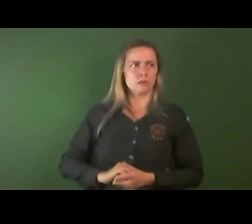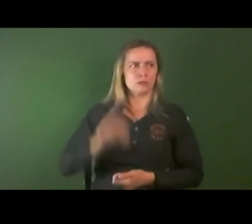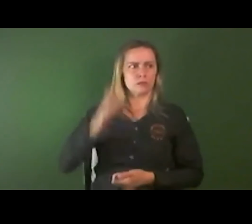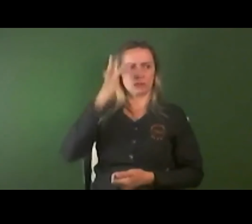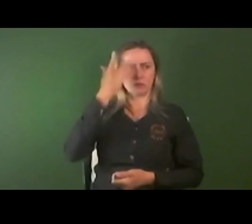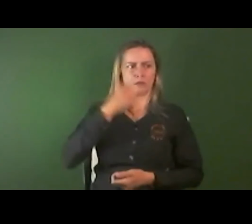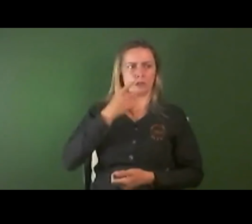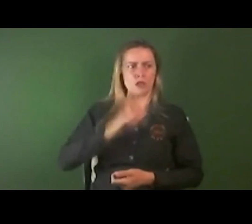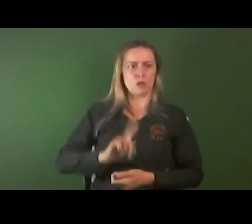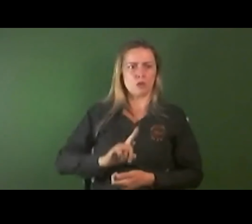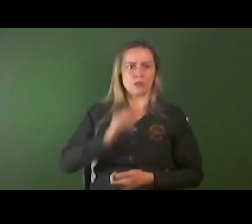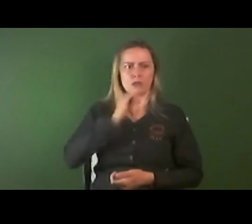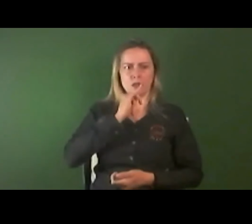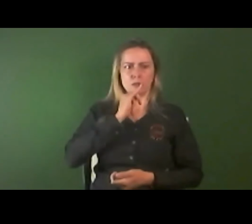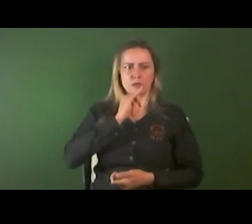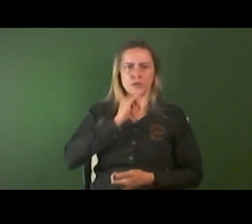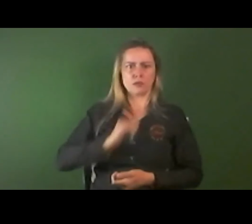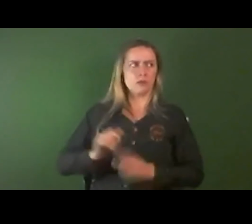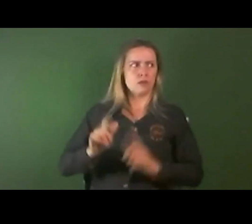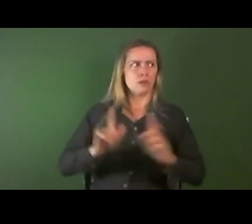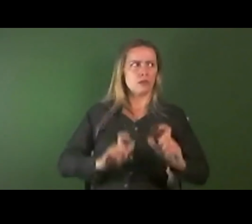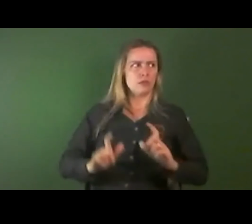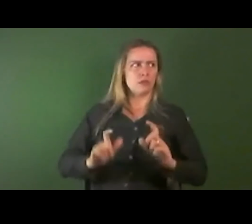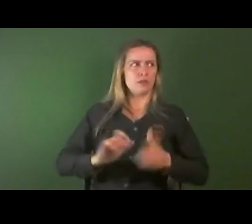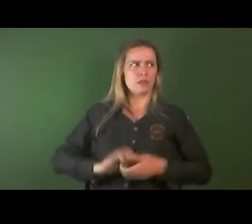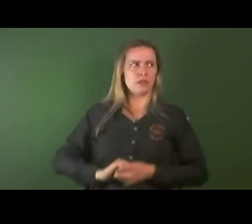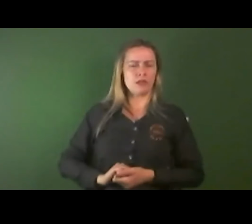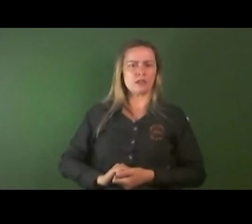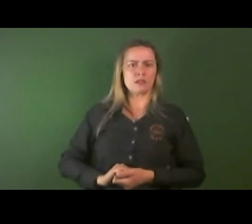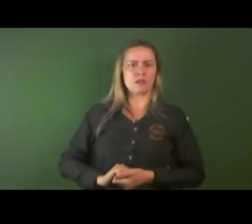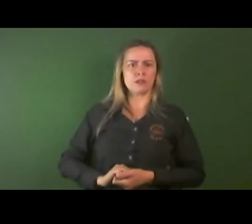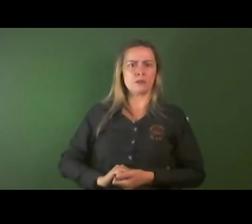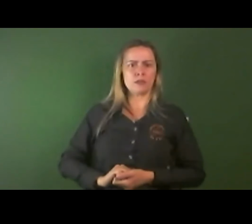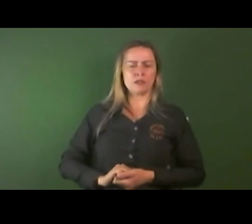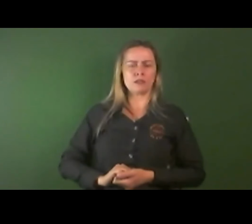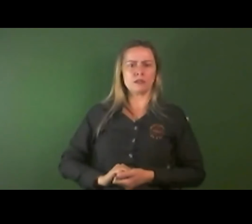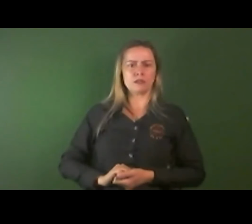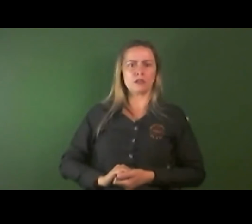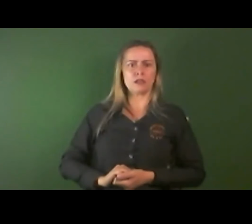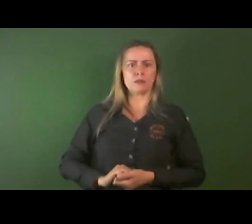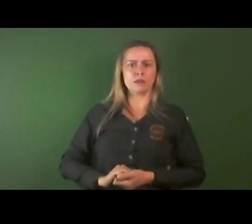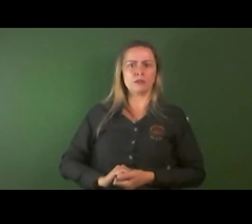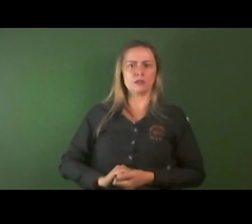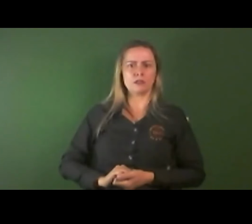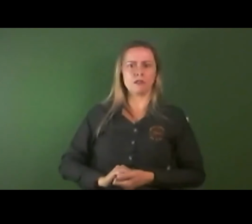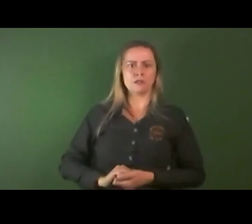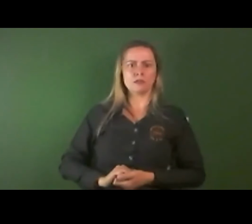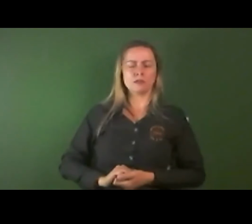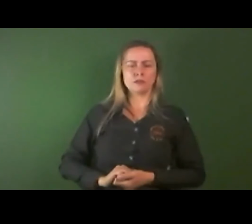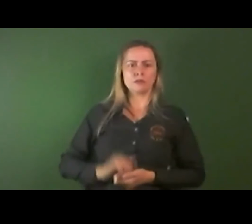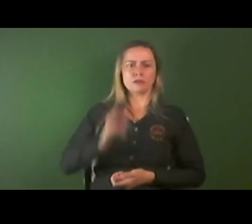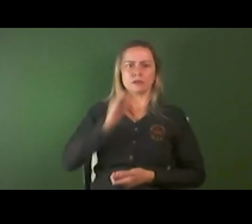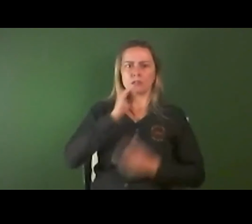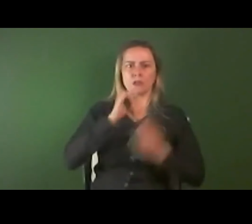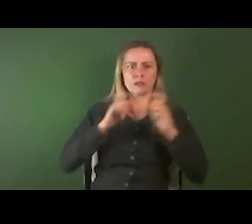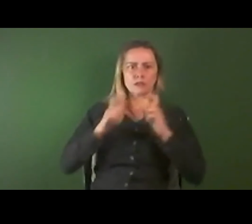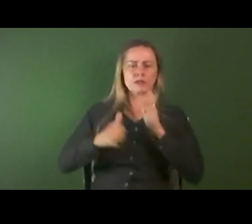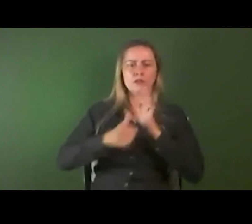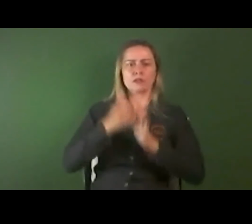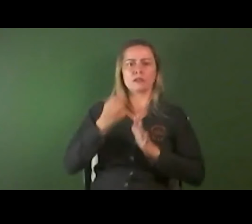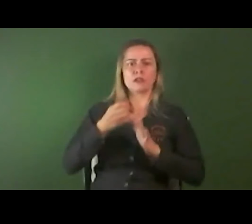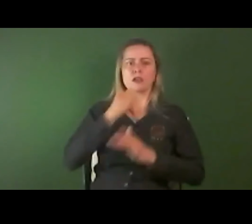eles negam a fotografia documental, a fotografia social. Eles tentam trabalhar num terceiro viés, numa terceira via,